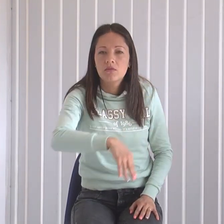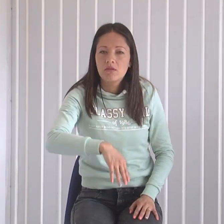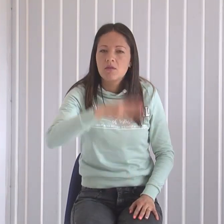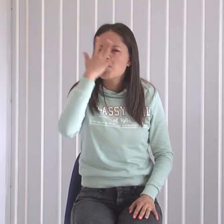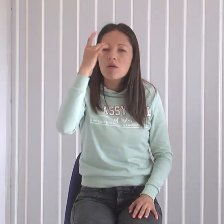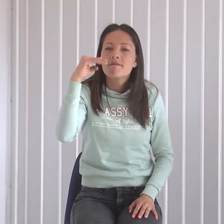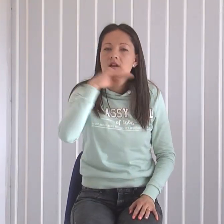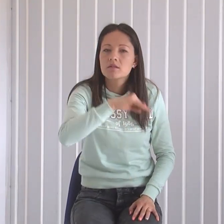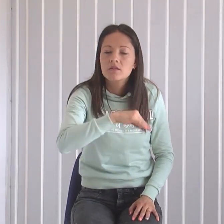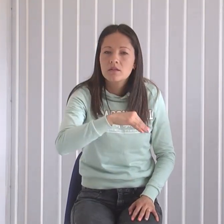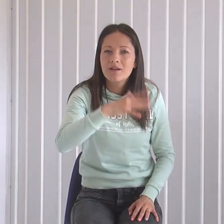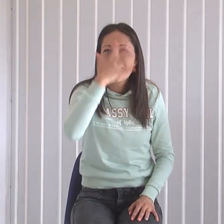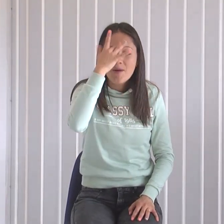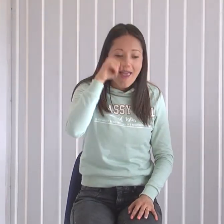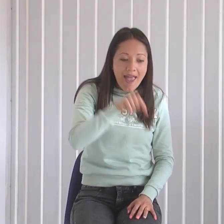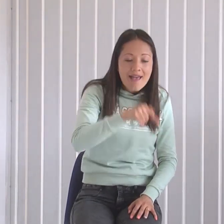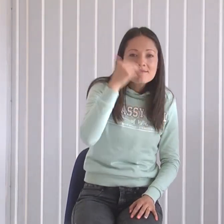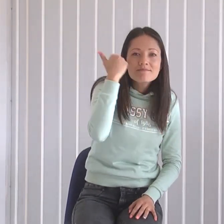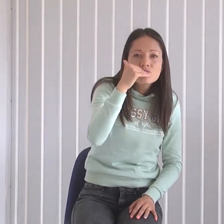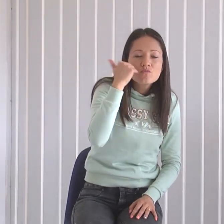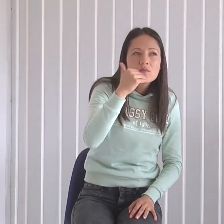qué es falso? Porque